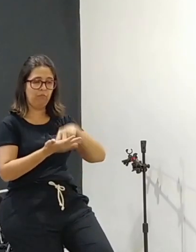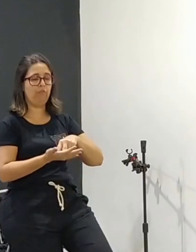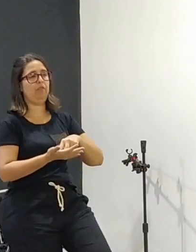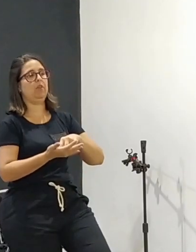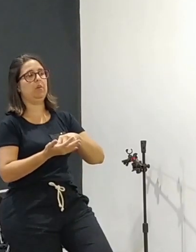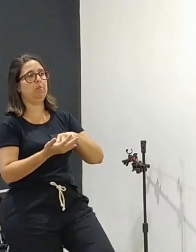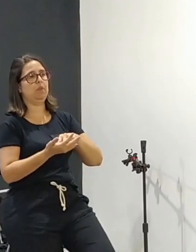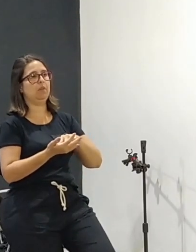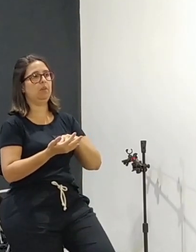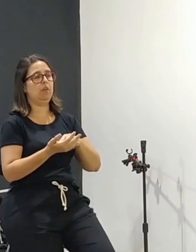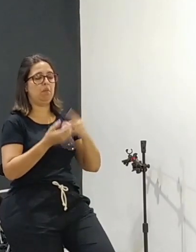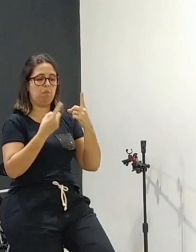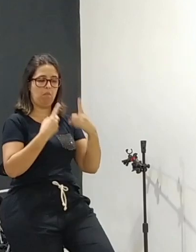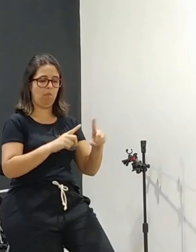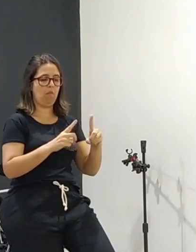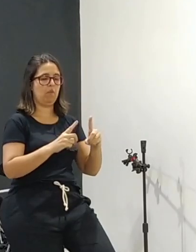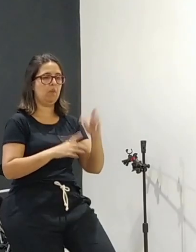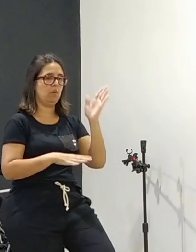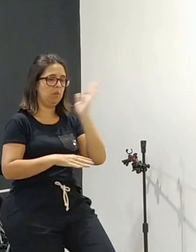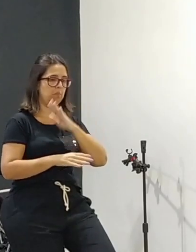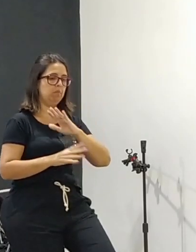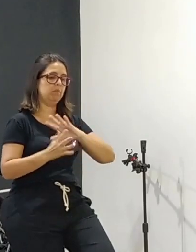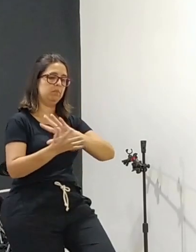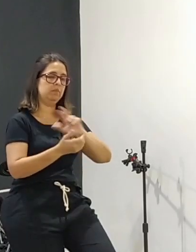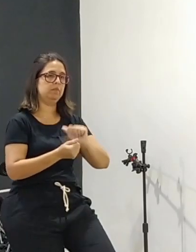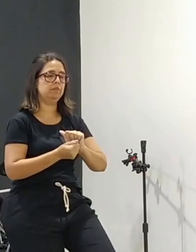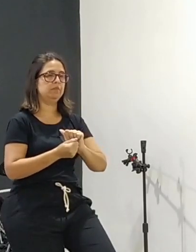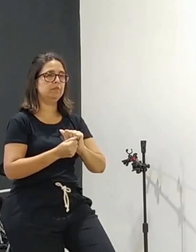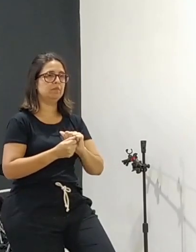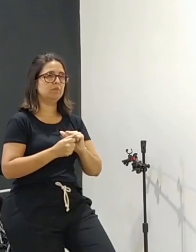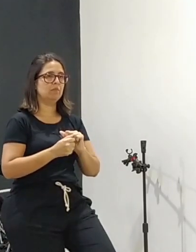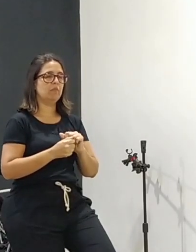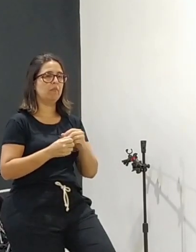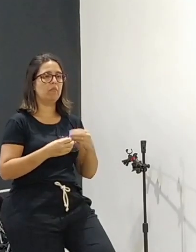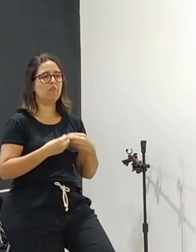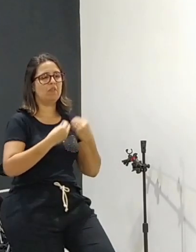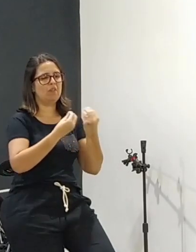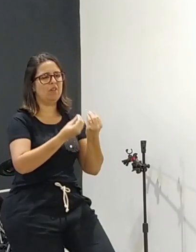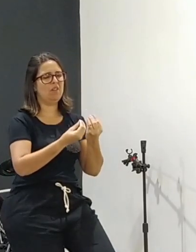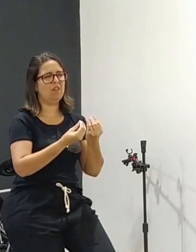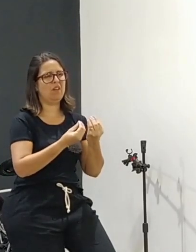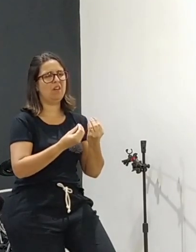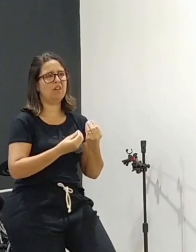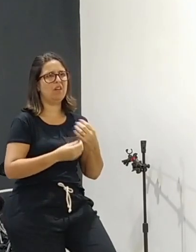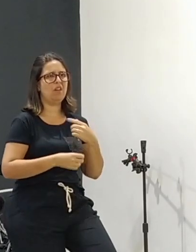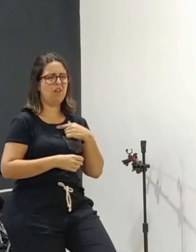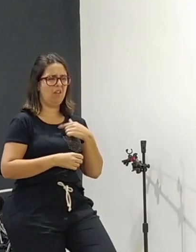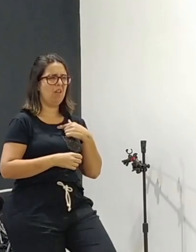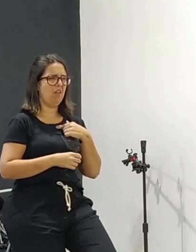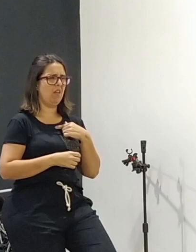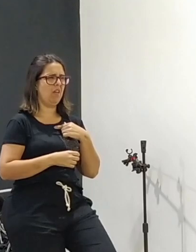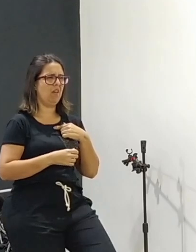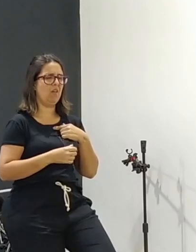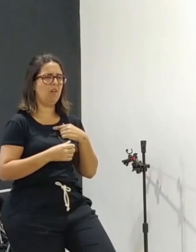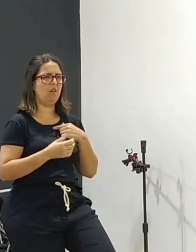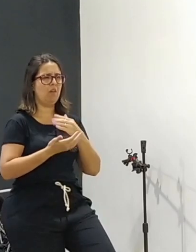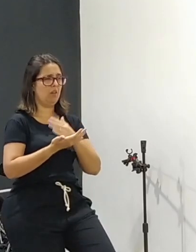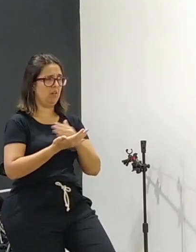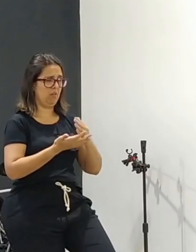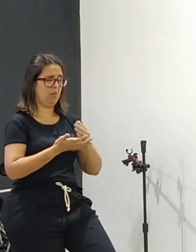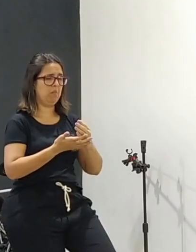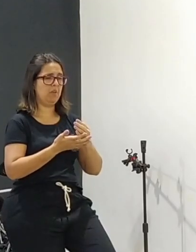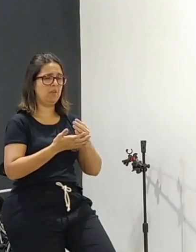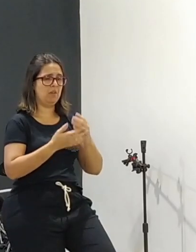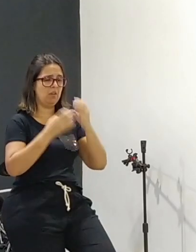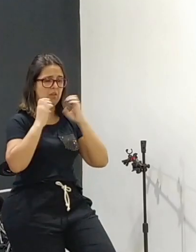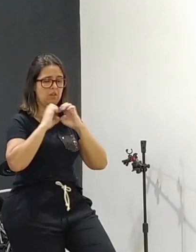entregue totalmente a Deus. Não faça uma entrega parcial. Tem pessoas que vêm para a igreja, e eu também, quando vim para a igreja, eu vim assim.